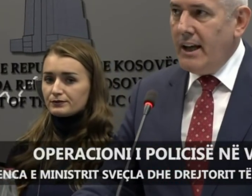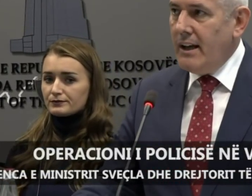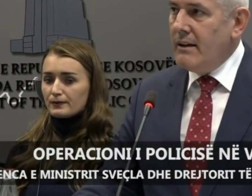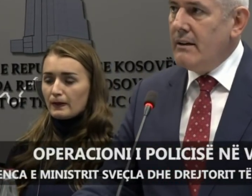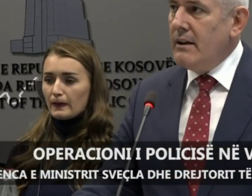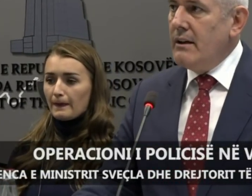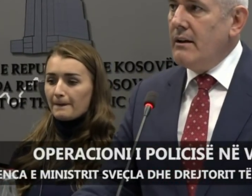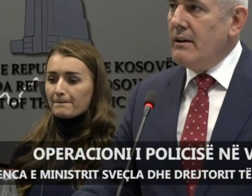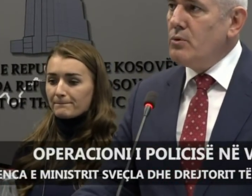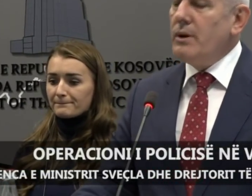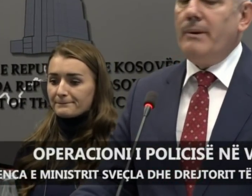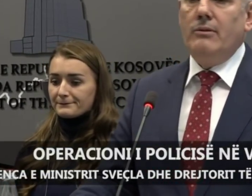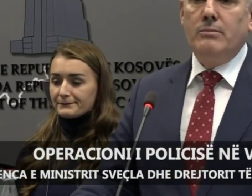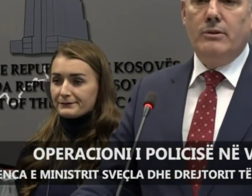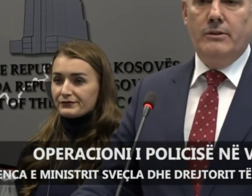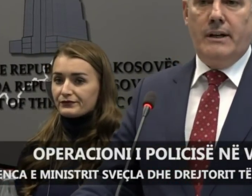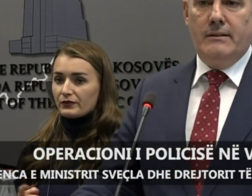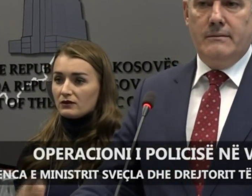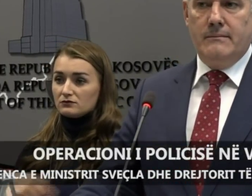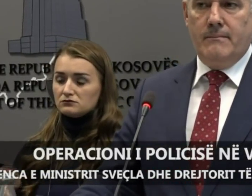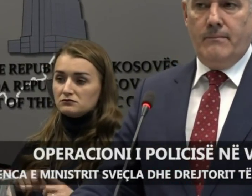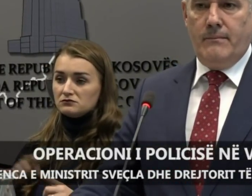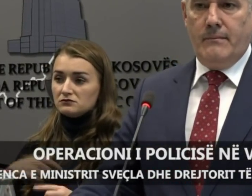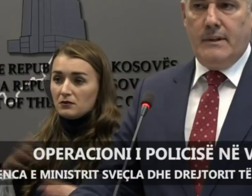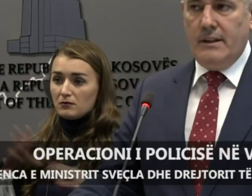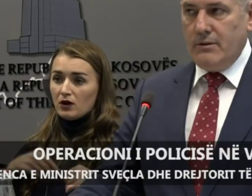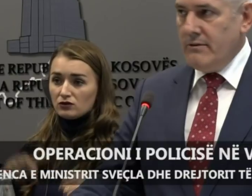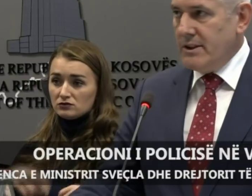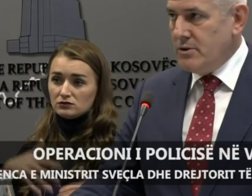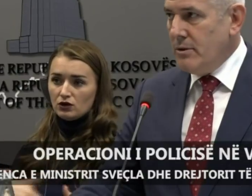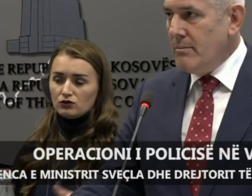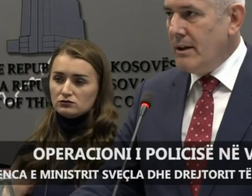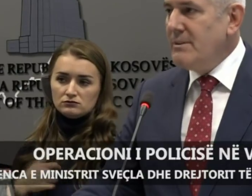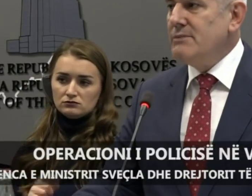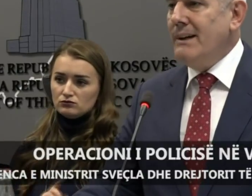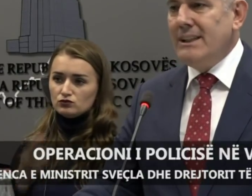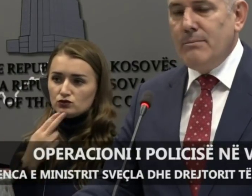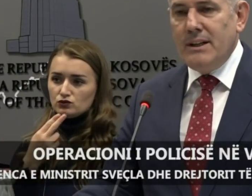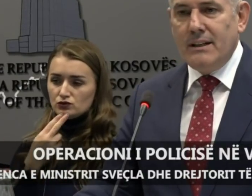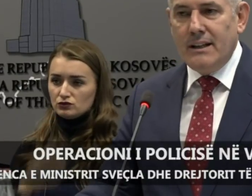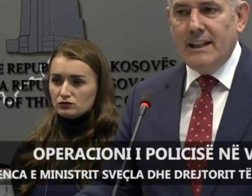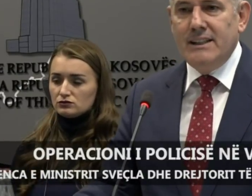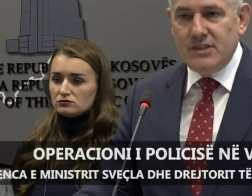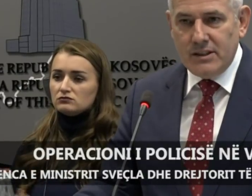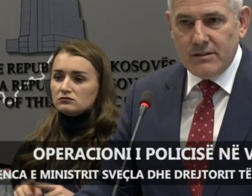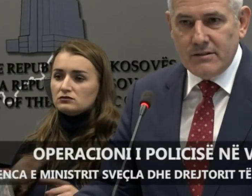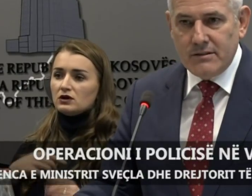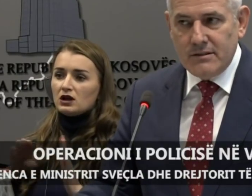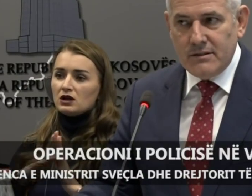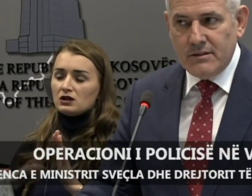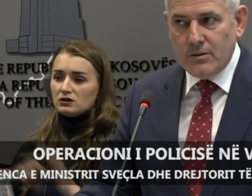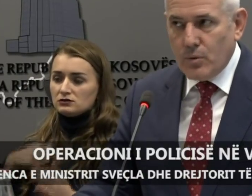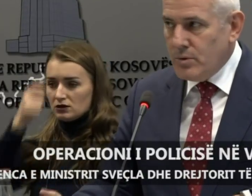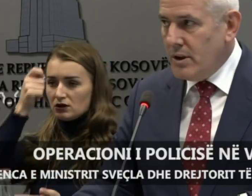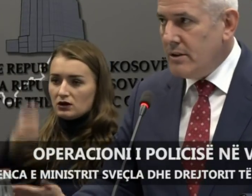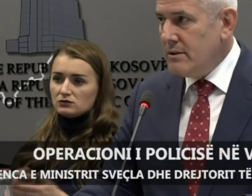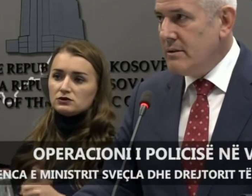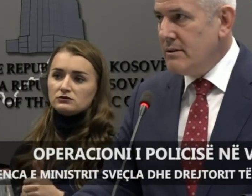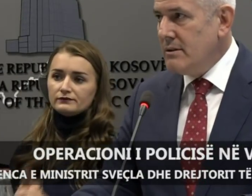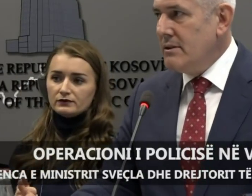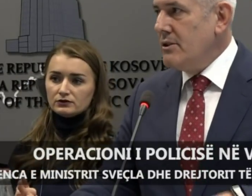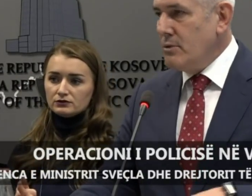Edhe ne nuk i pranojmë këto lojra. Ne do të vazhdojmë me zbatimin e ligjit